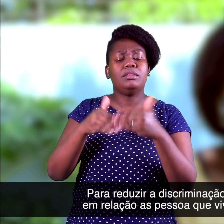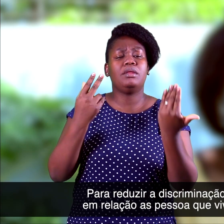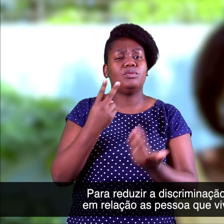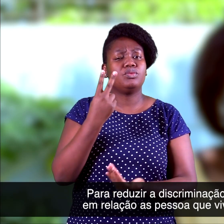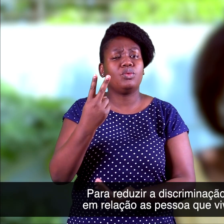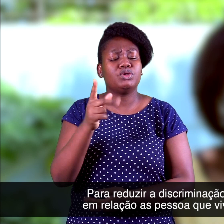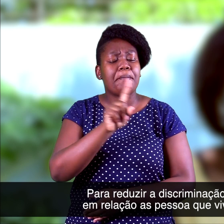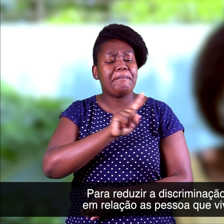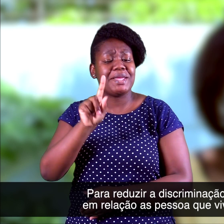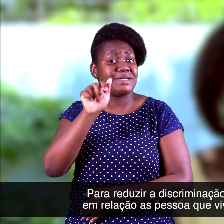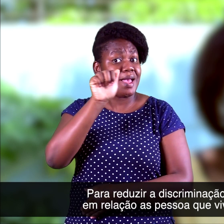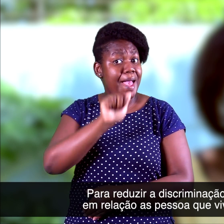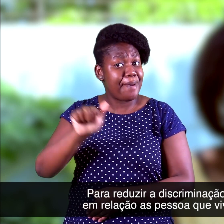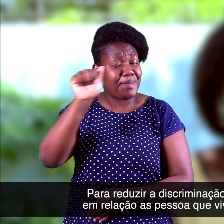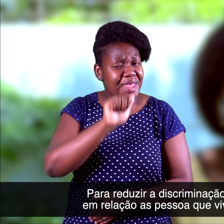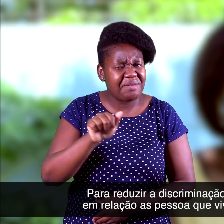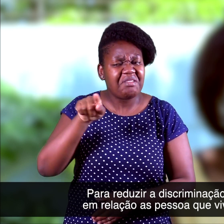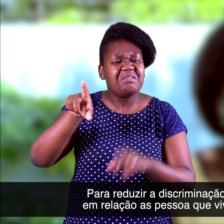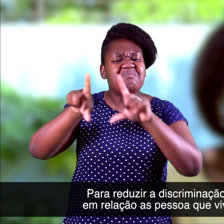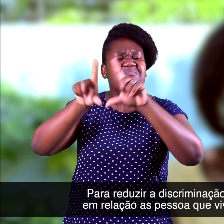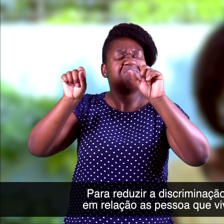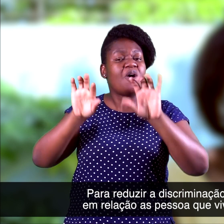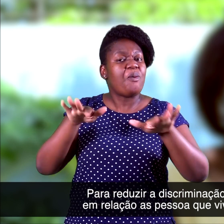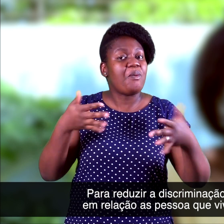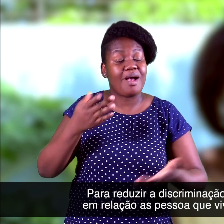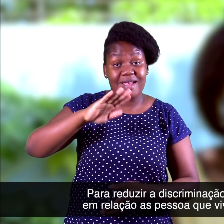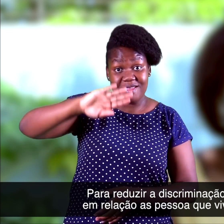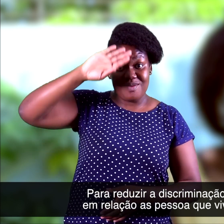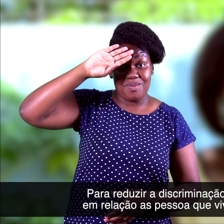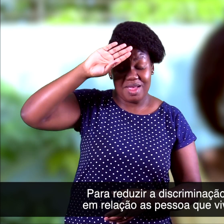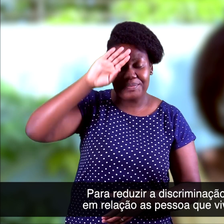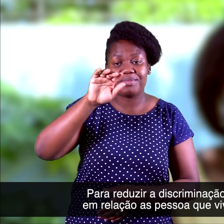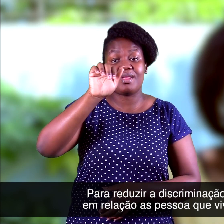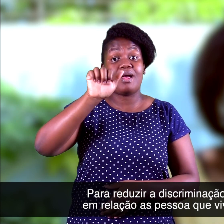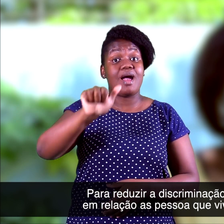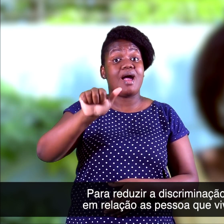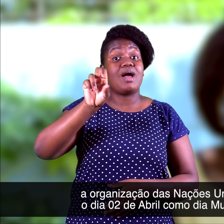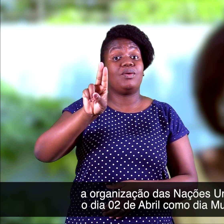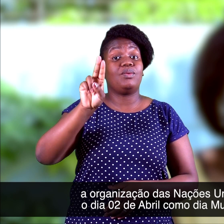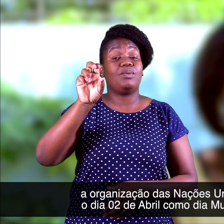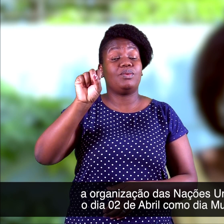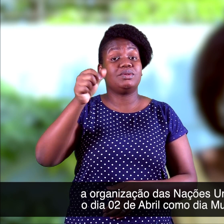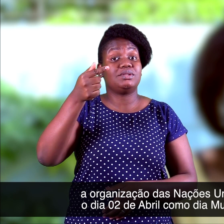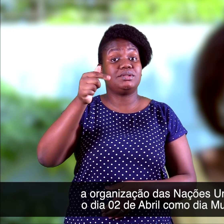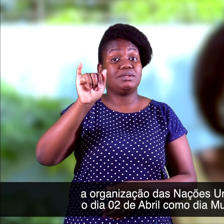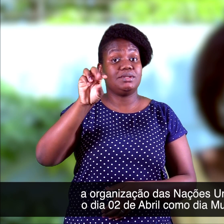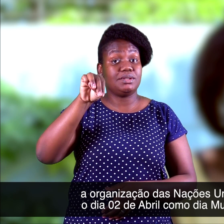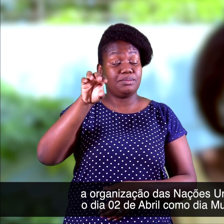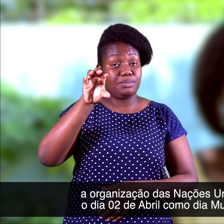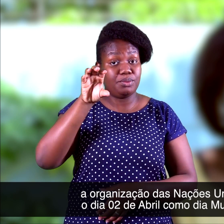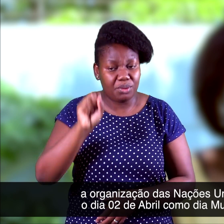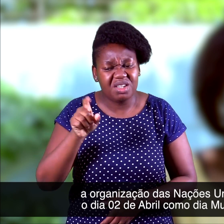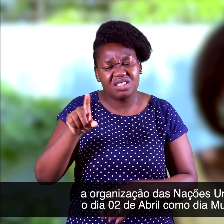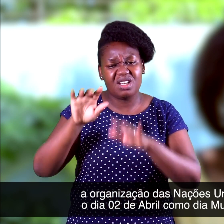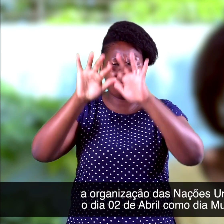Para reduzir a discriminação e o preconceito em relação às pessoas que vivem com autismo, a Organização Mundial das Nações Unidas estabeleceu